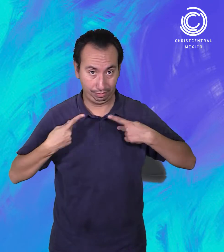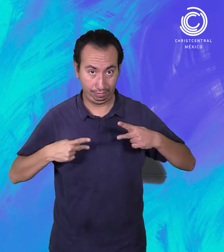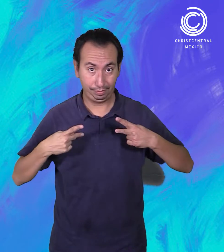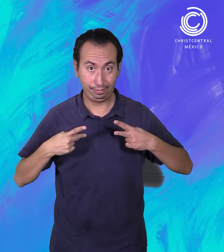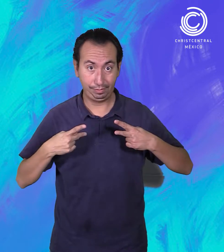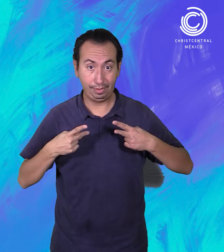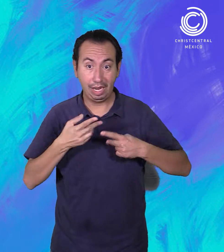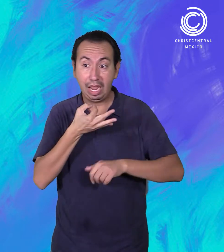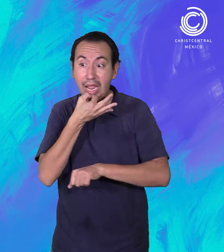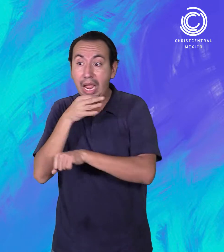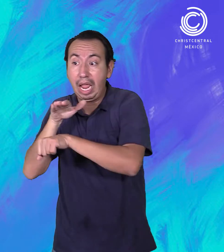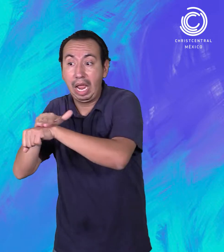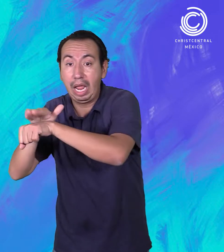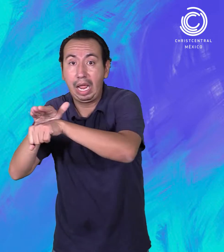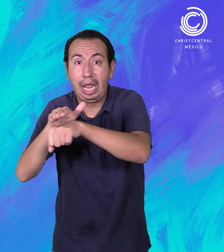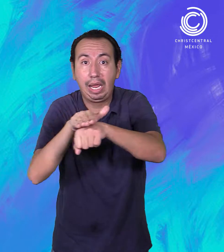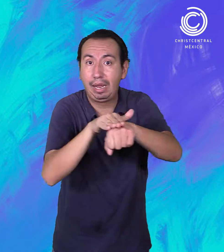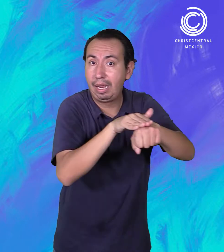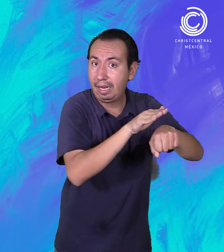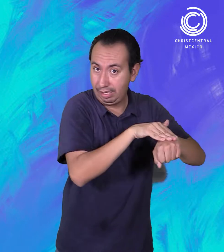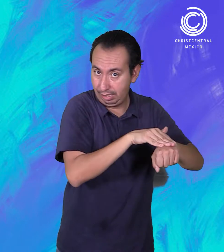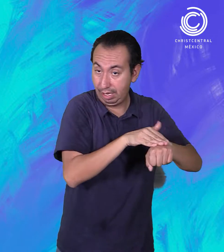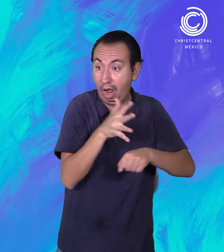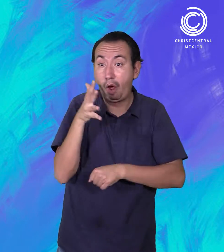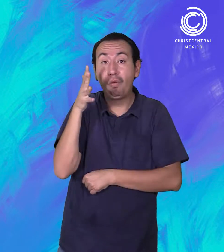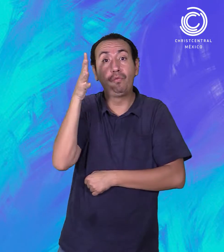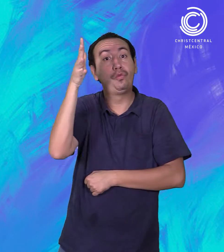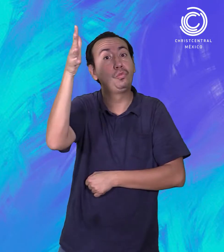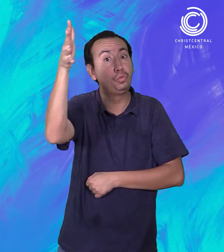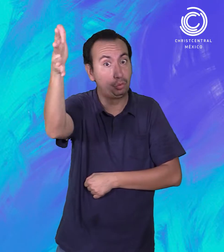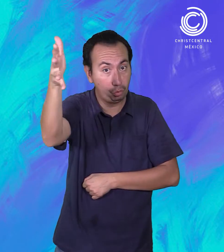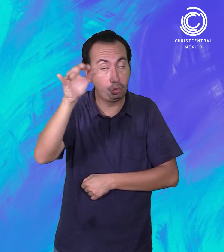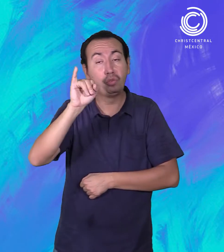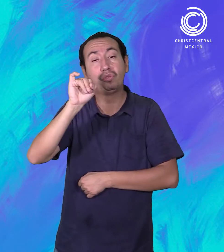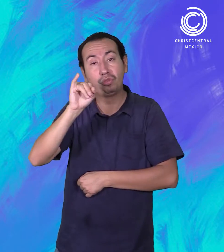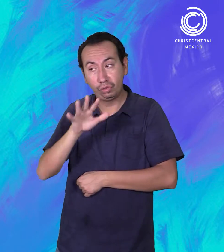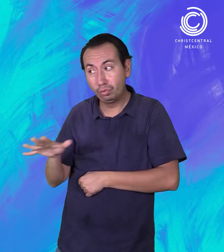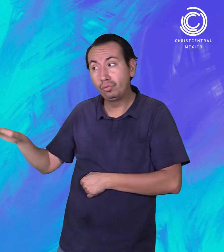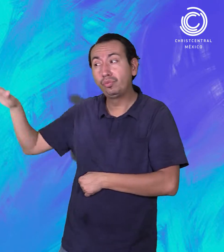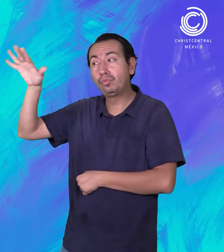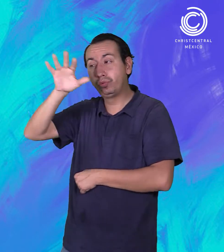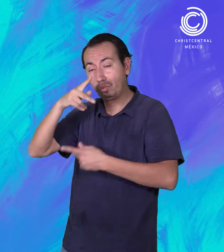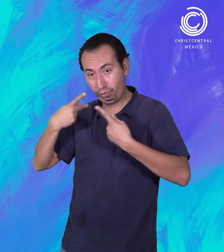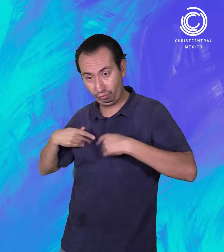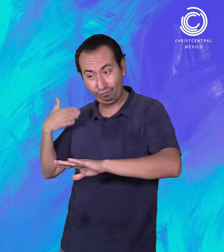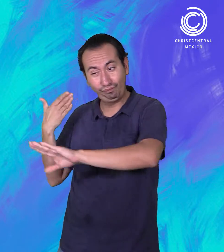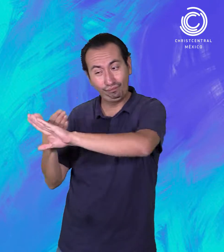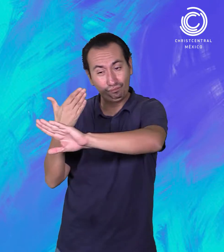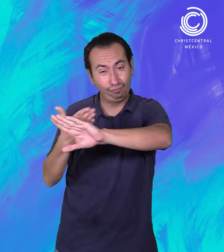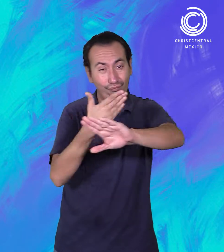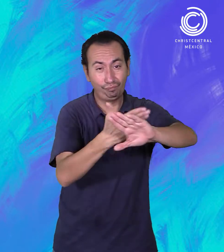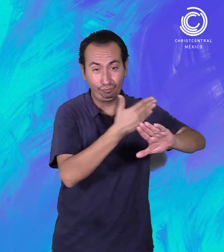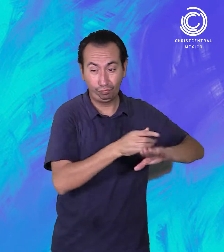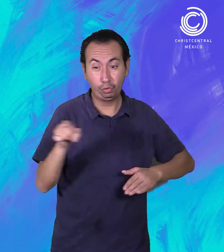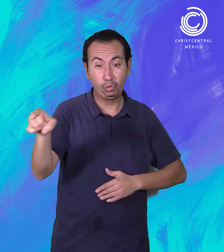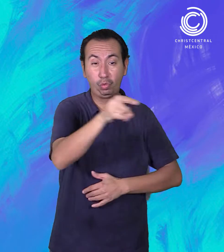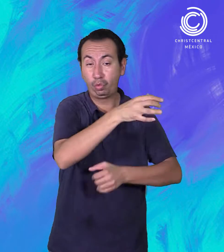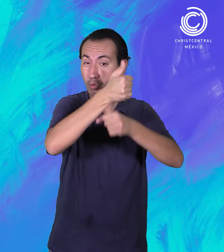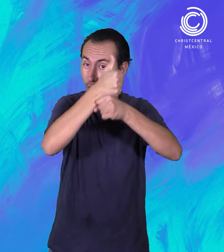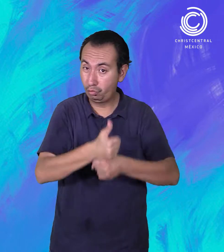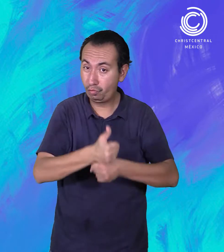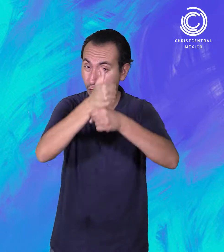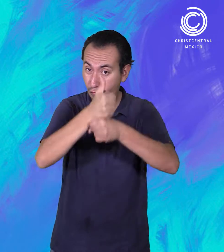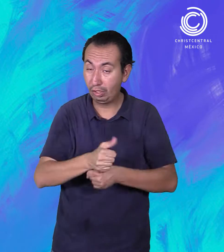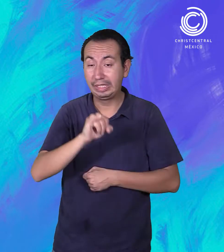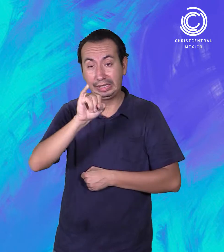de advertencia de Jesús de que habría persecución y habría un momento difícil por el que tendrían que pasar ellos